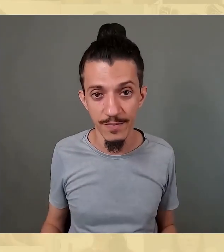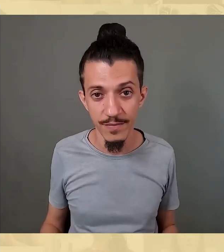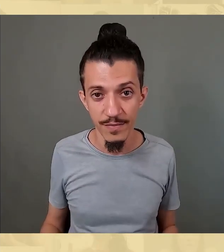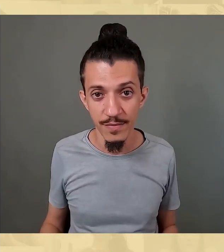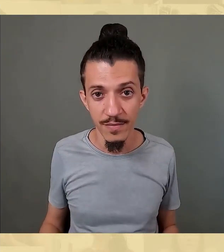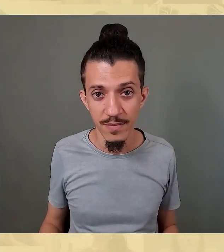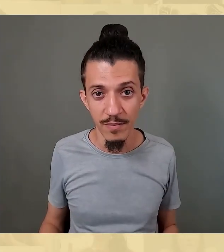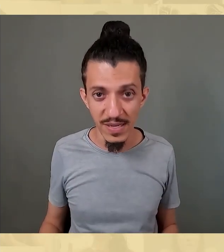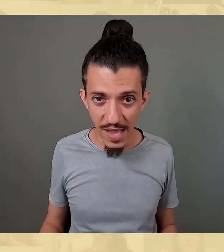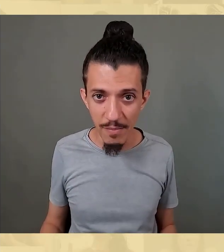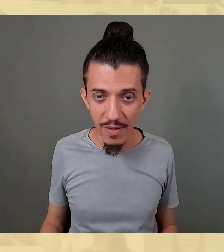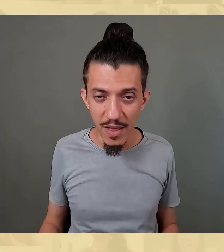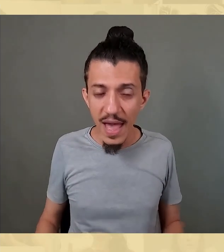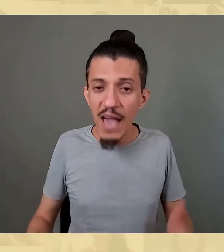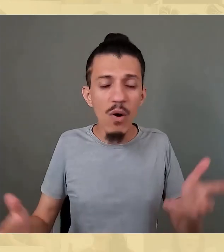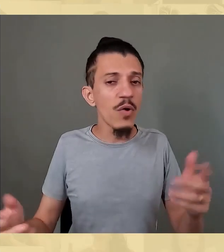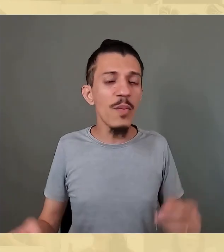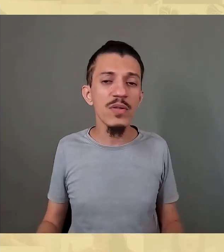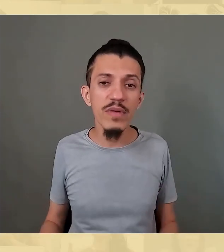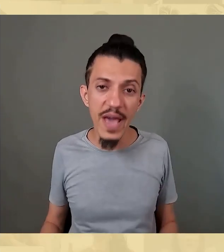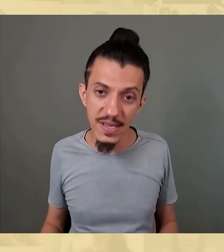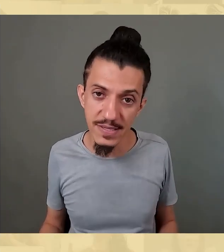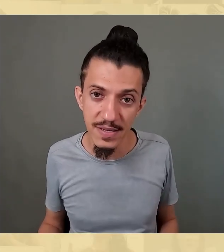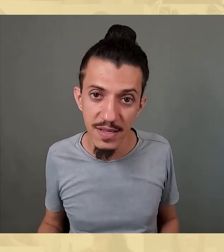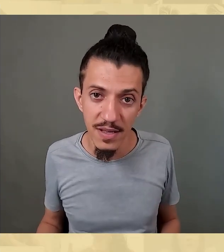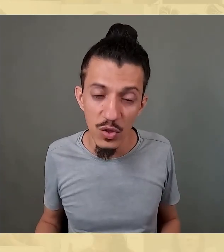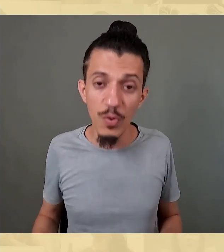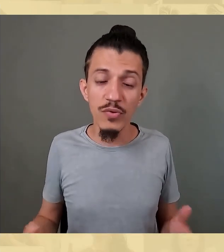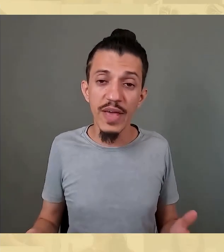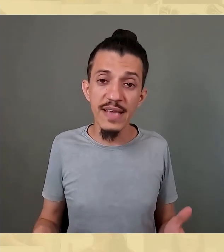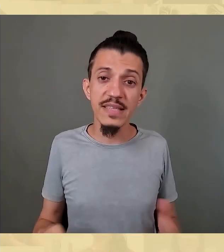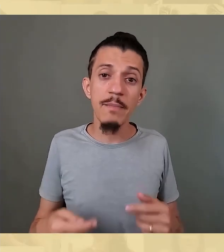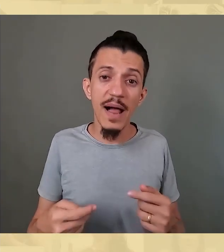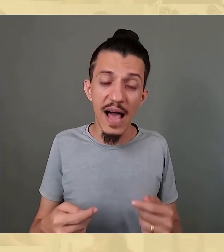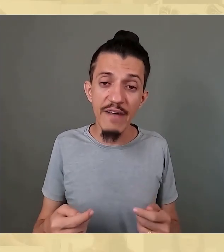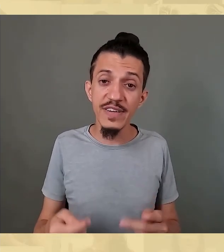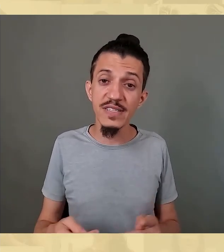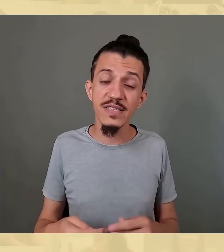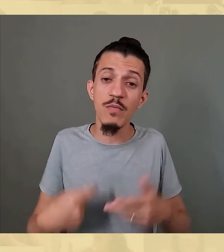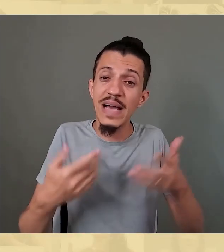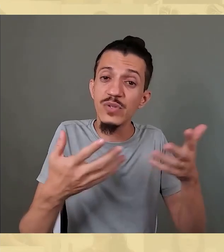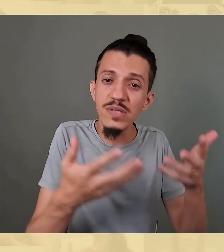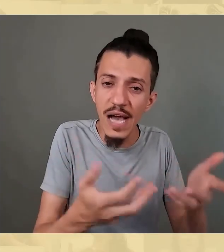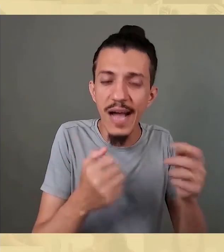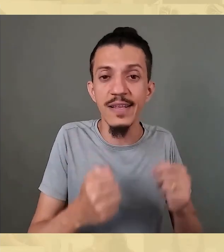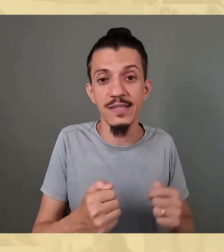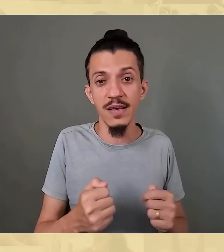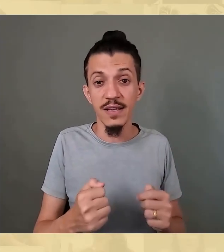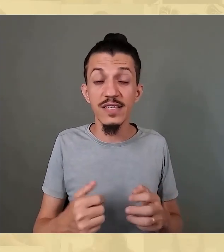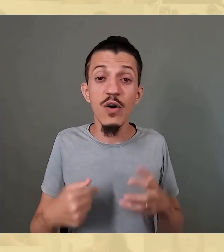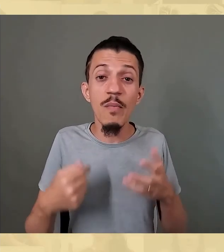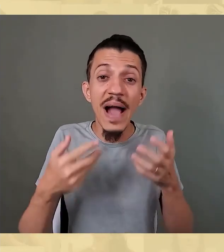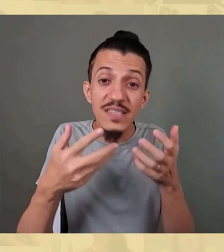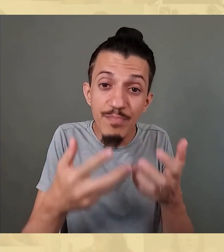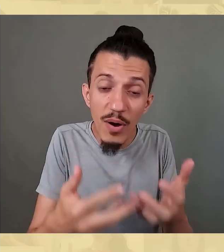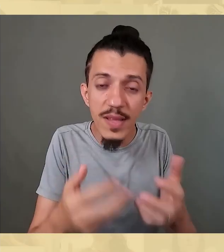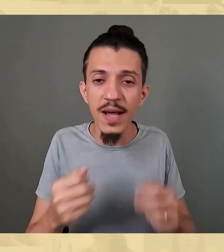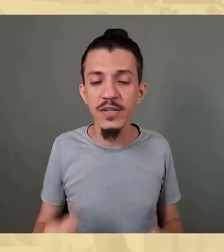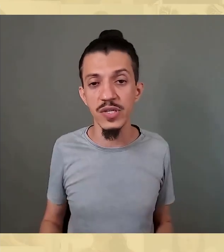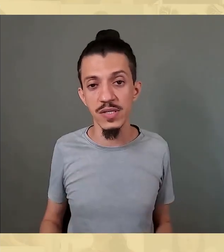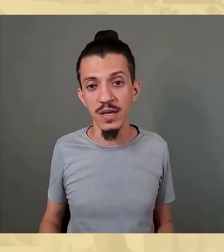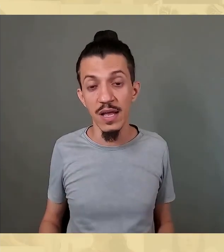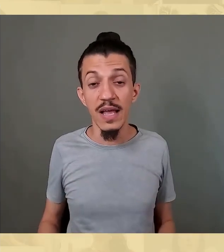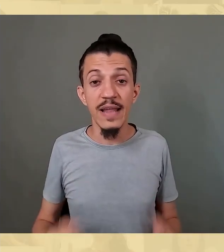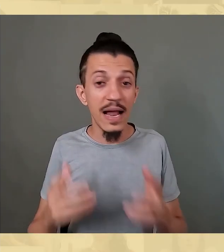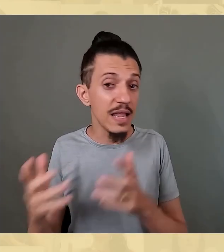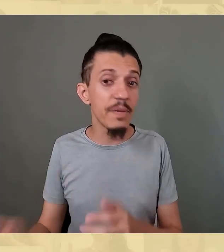dia. Percebe? É igual no português. No português tem palavras que são mais usadas, que são mais